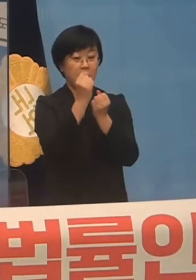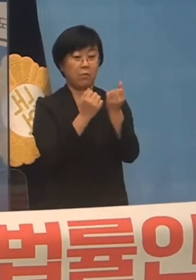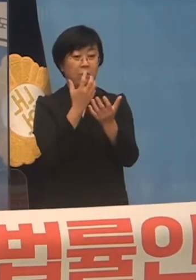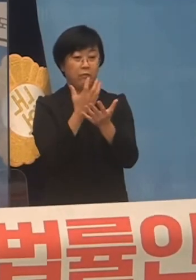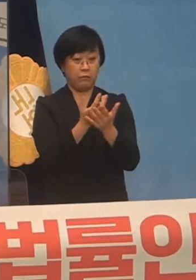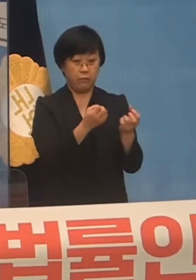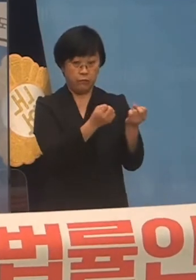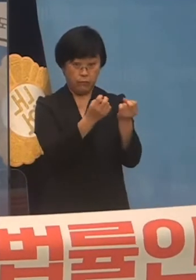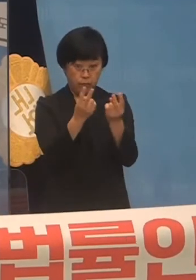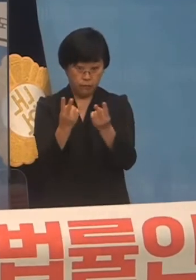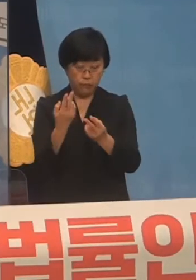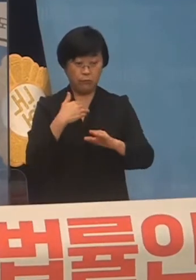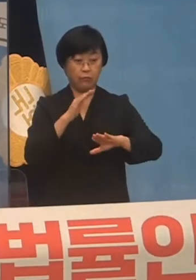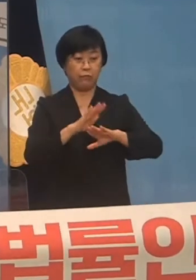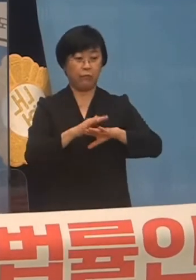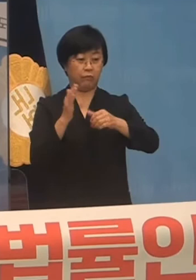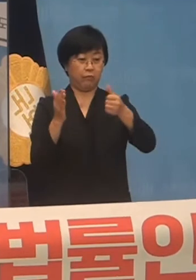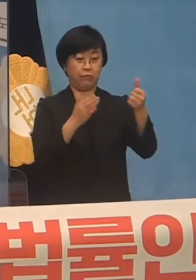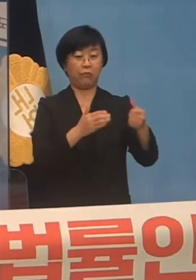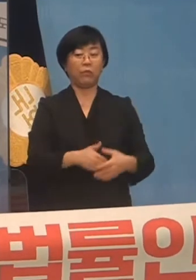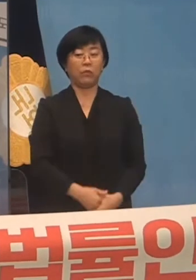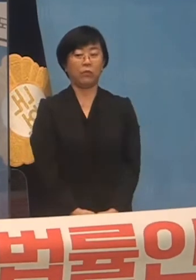설명자료를 참고해 주시길 바랍니다.